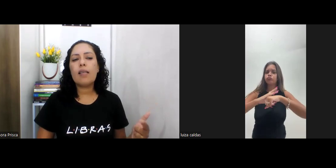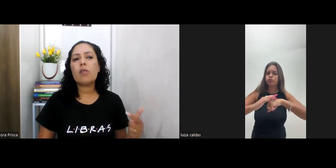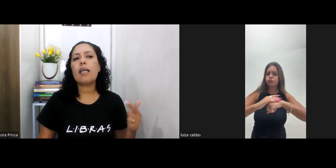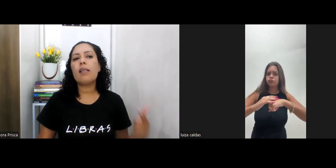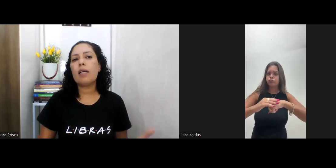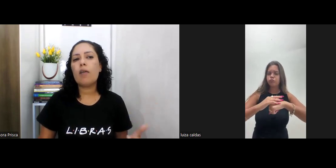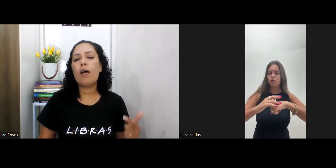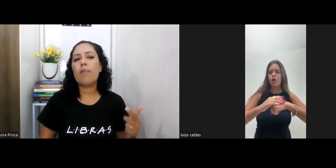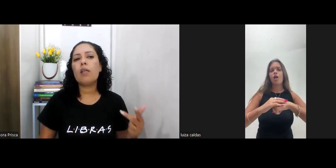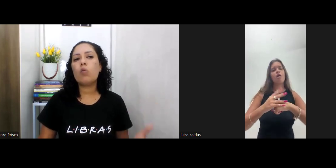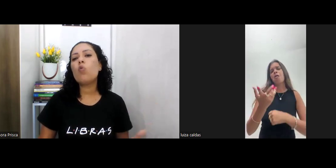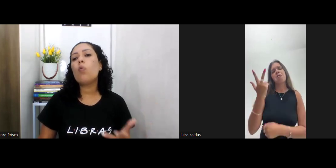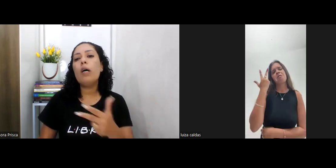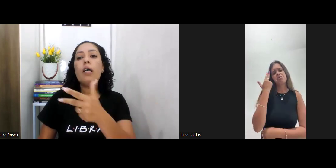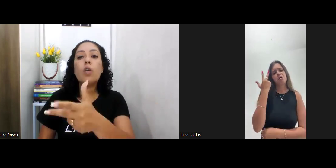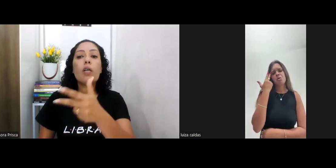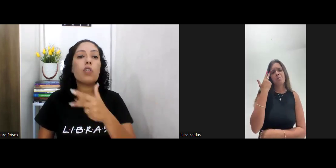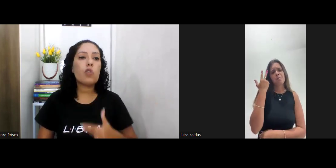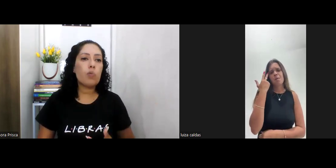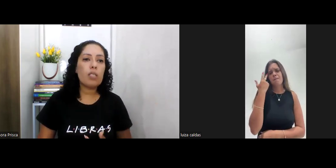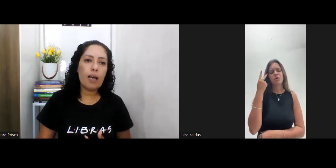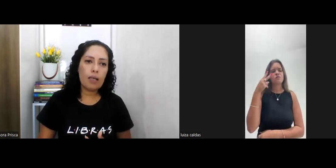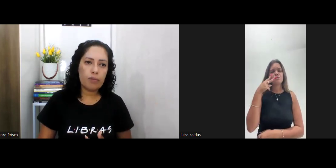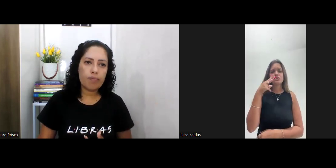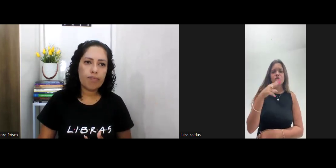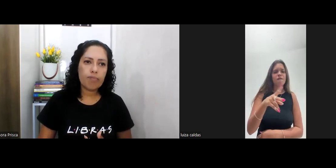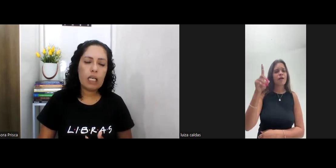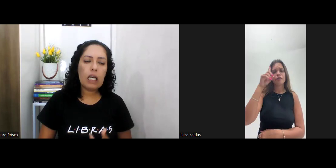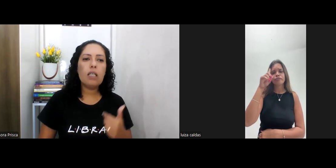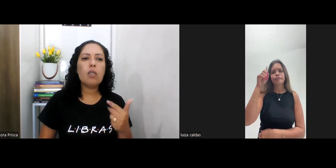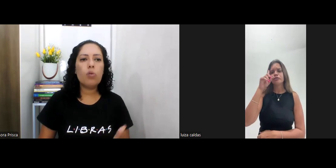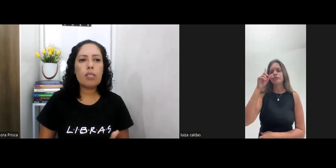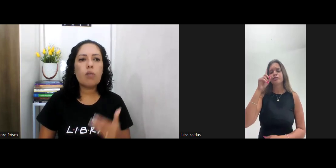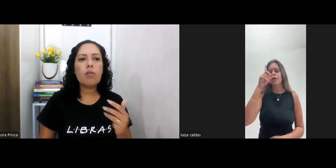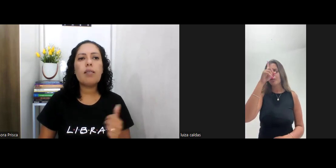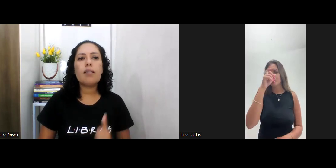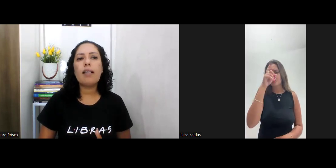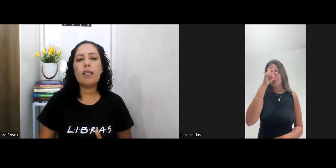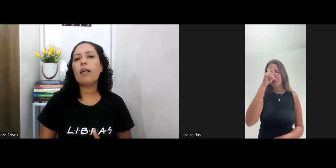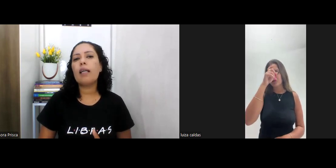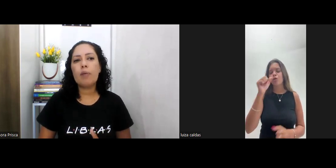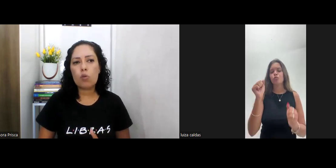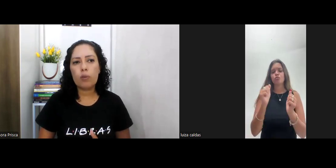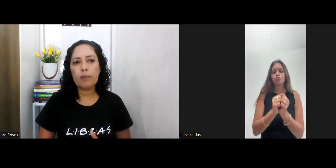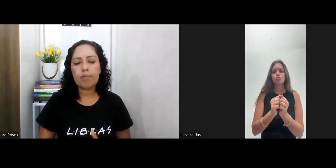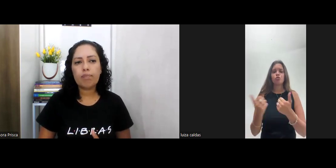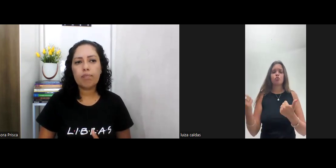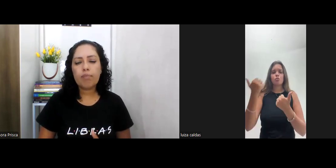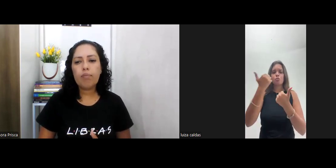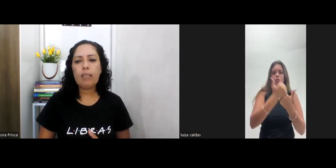ali dentro da clínica da família, do UPA e o agente comunitário. Ele usa quando ele está ali com aquela